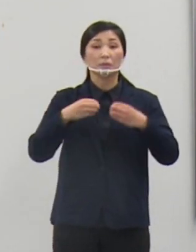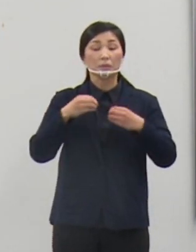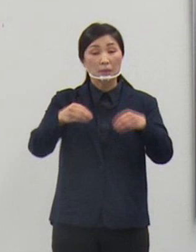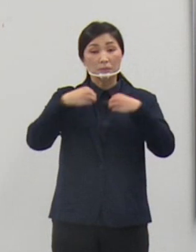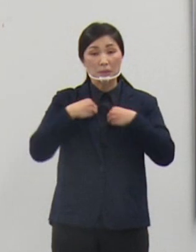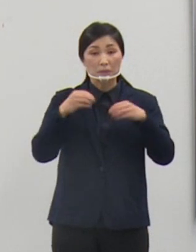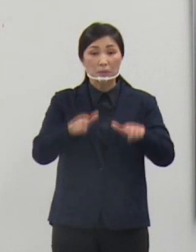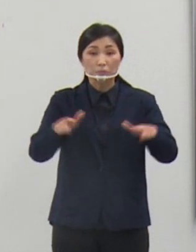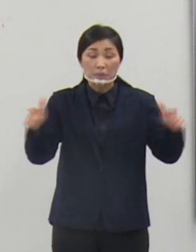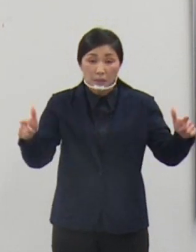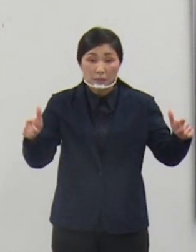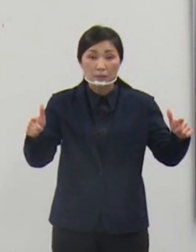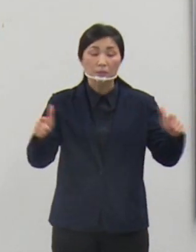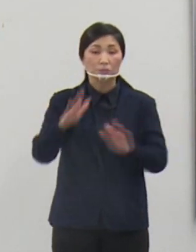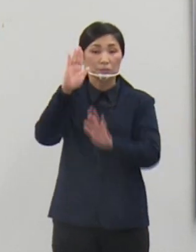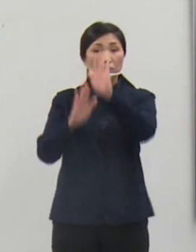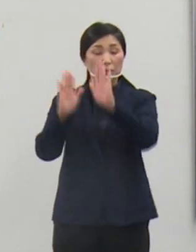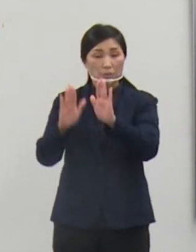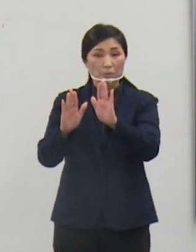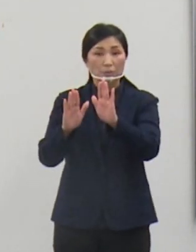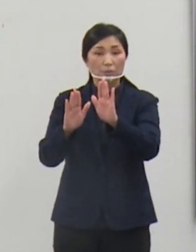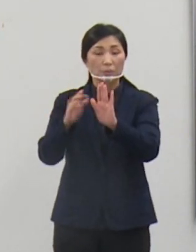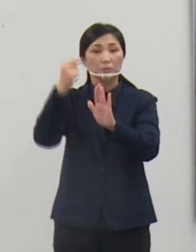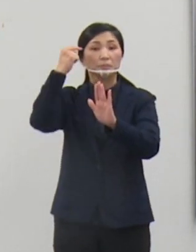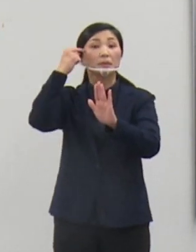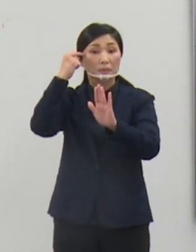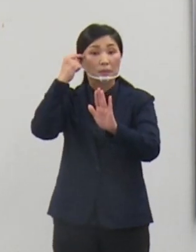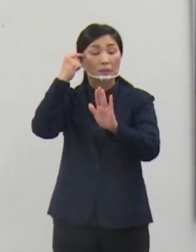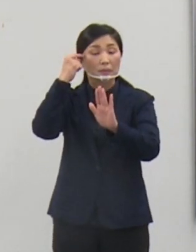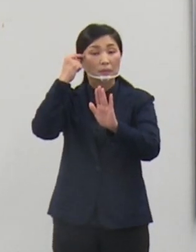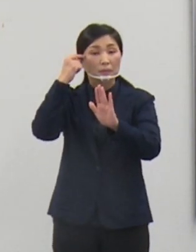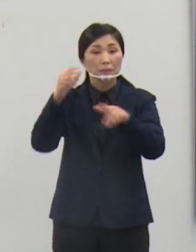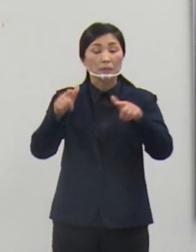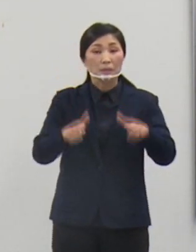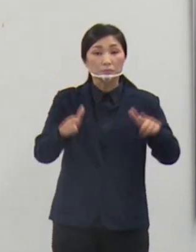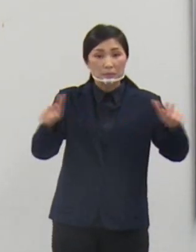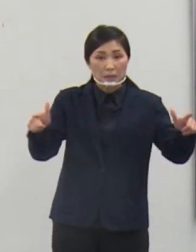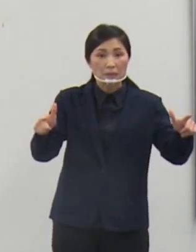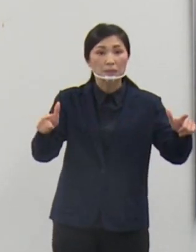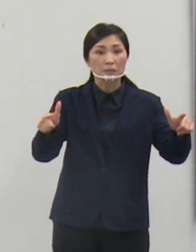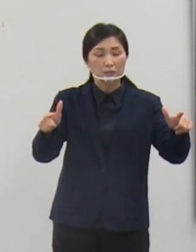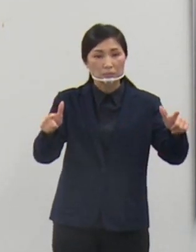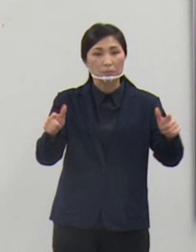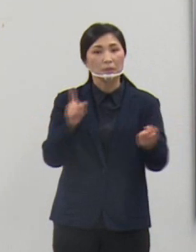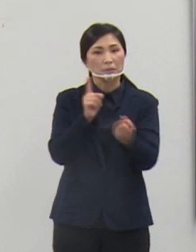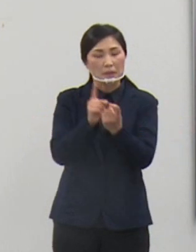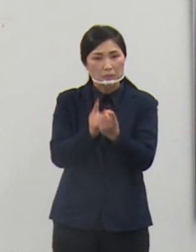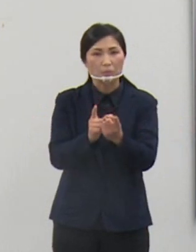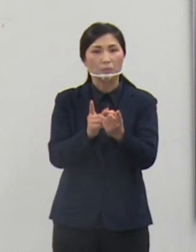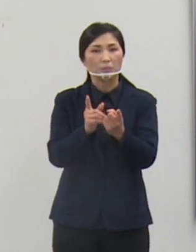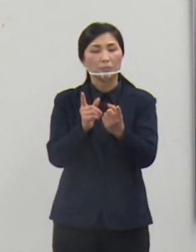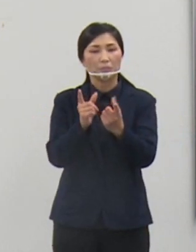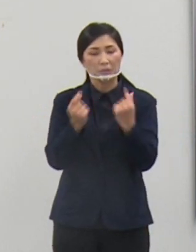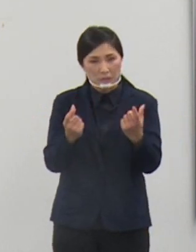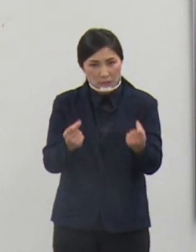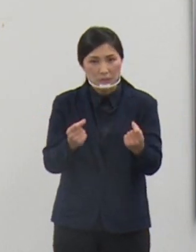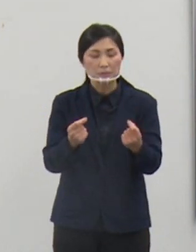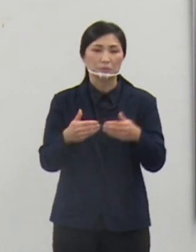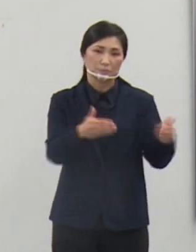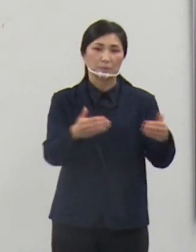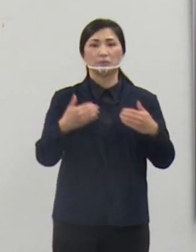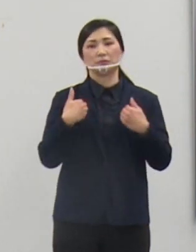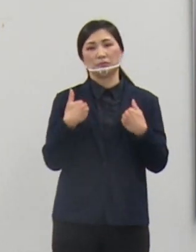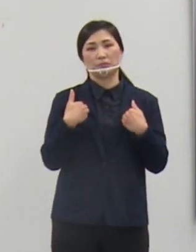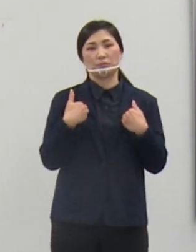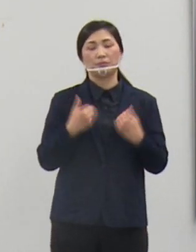て次の感染拡大に備えた対応をしっかりと進めてまいります。現